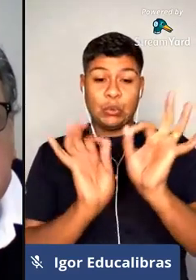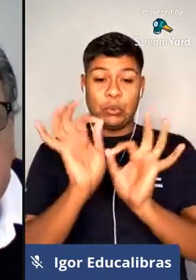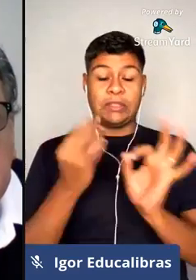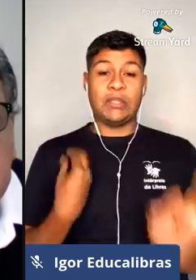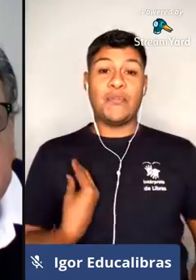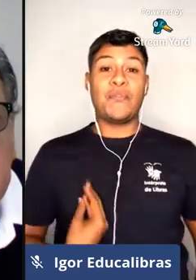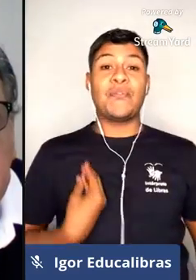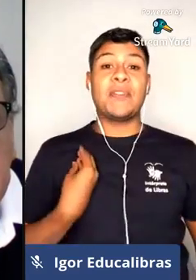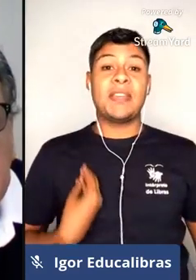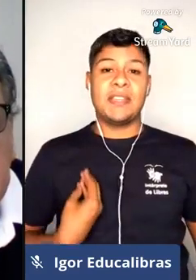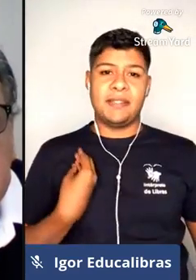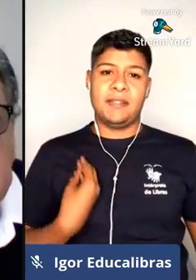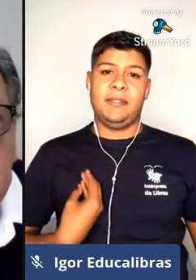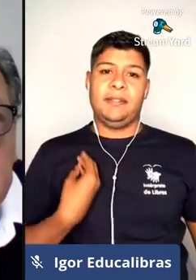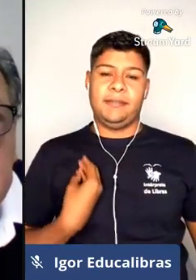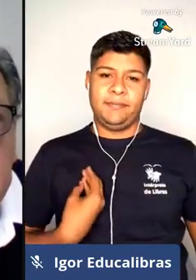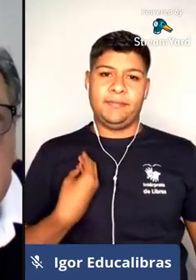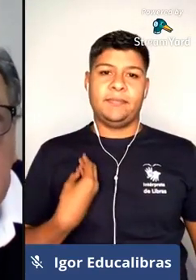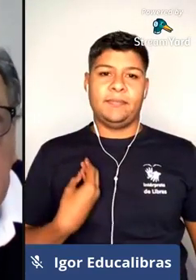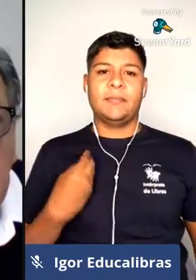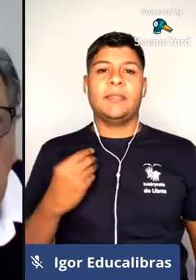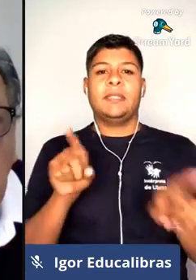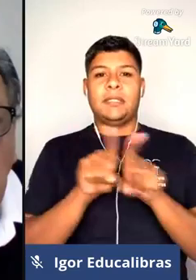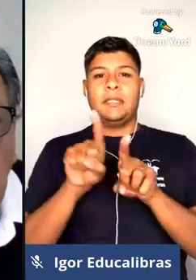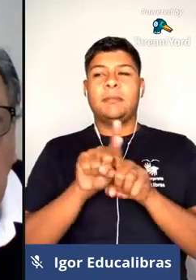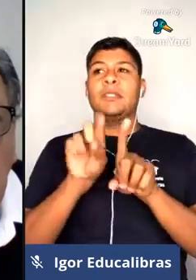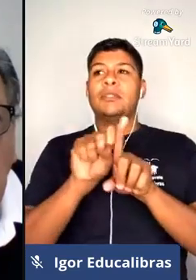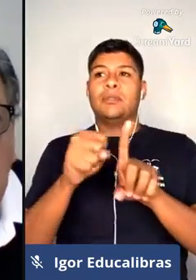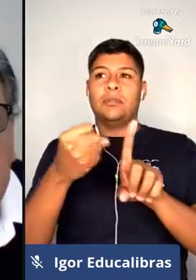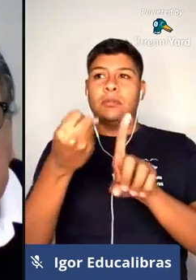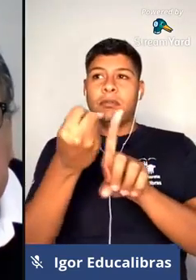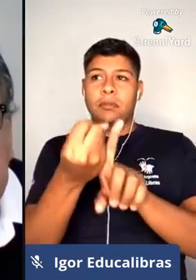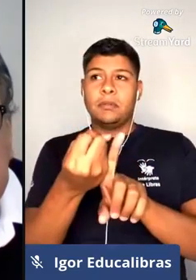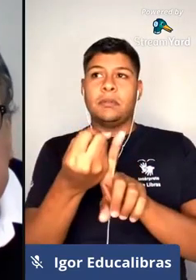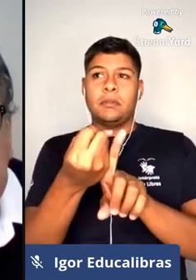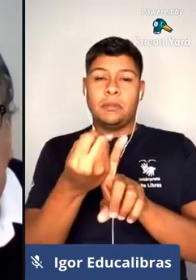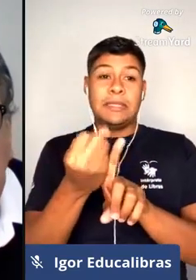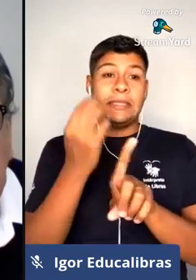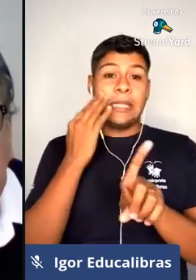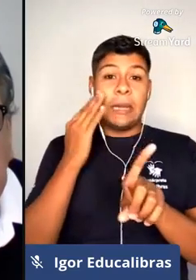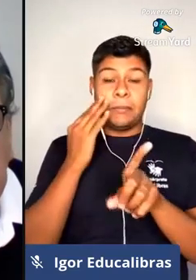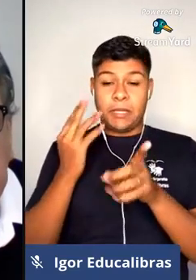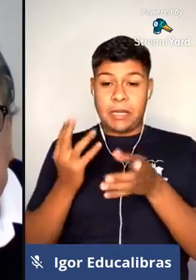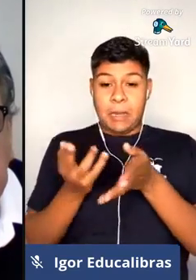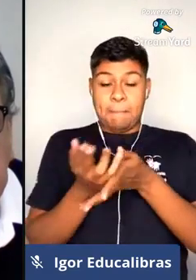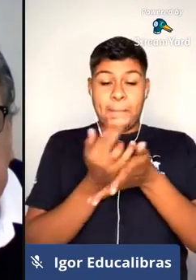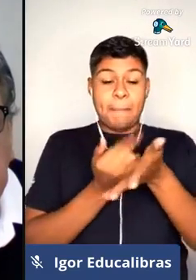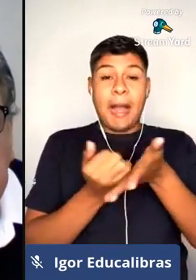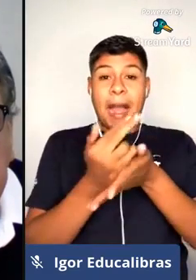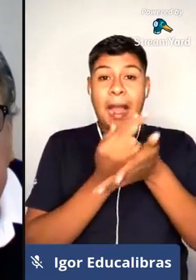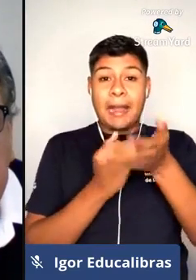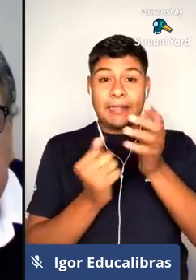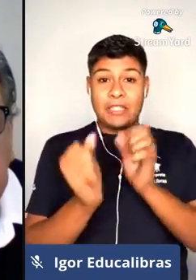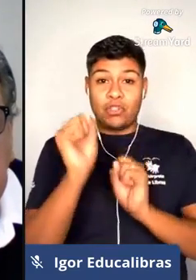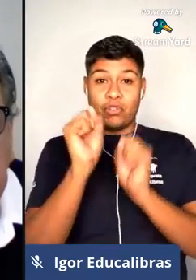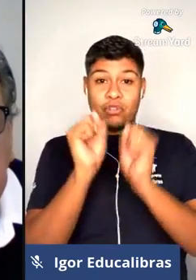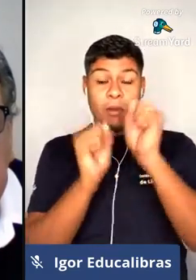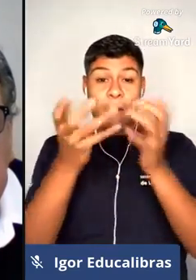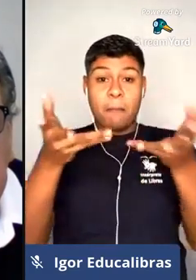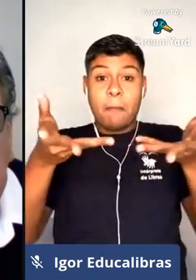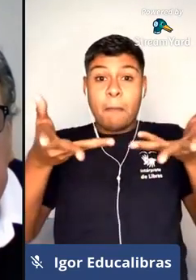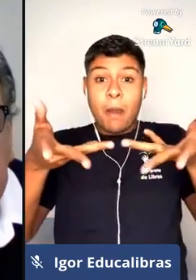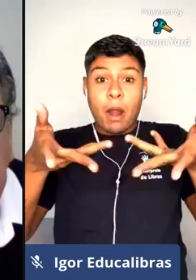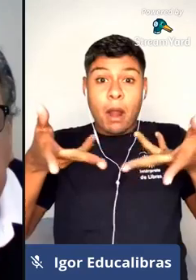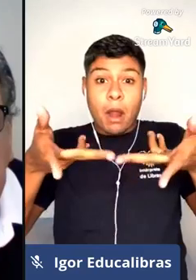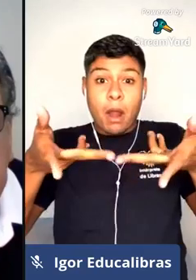né? A estruturação de sociedade. O marketing industrial foi emblemático,